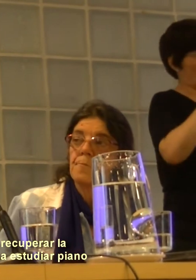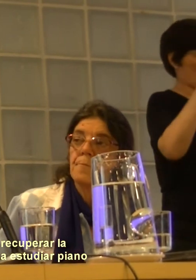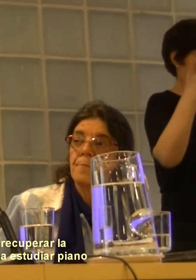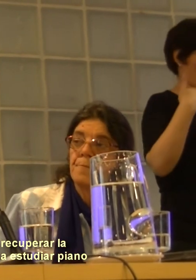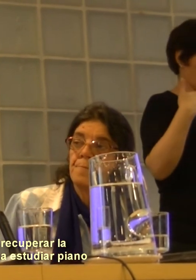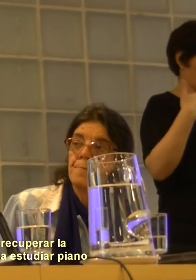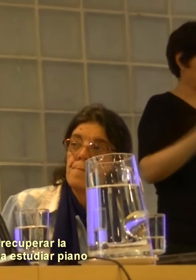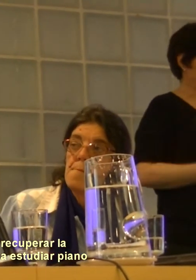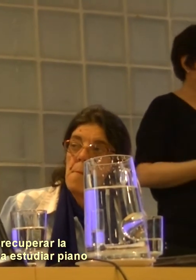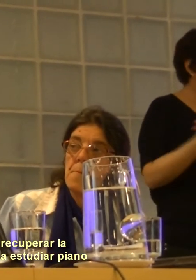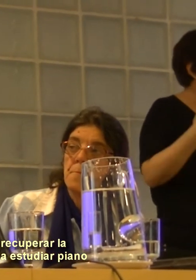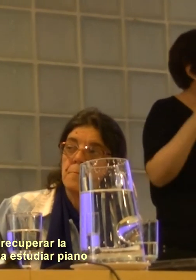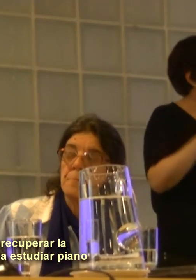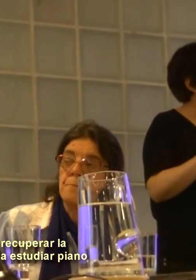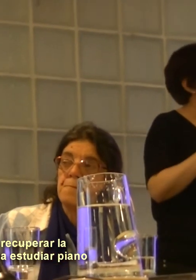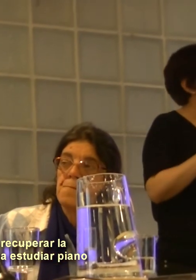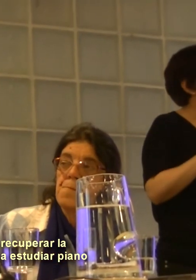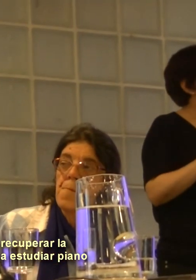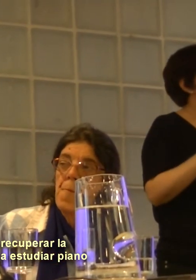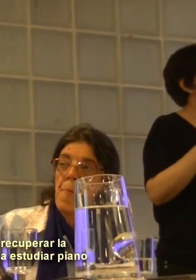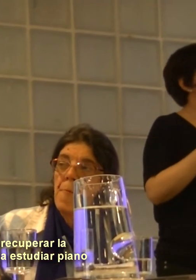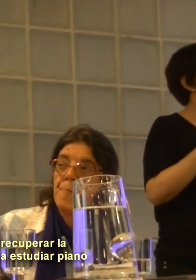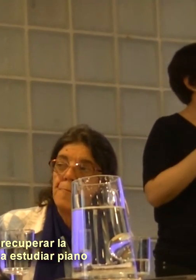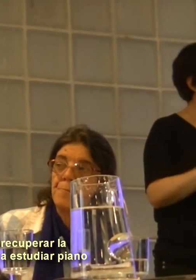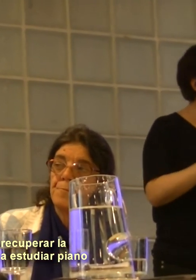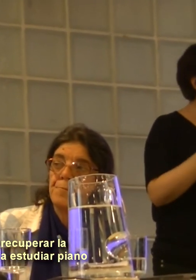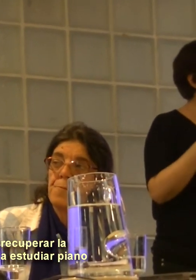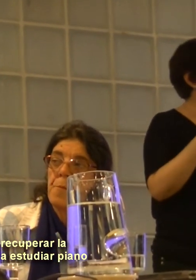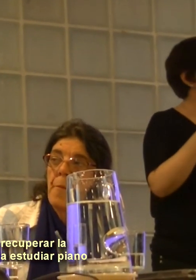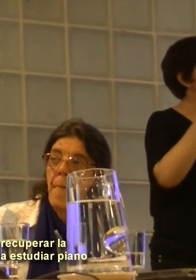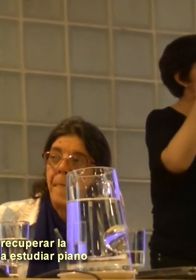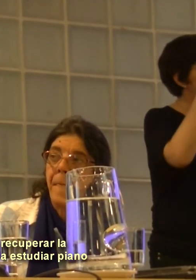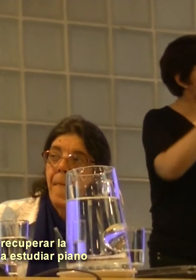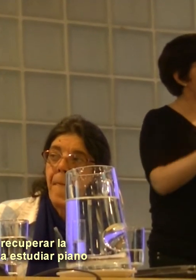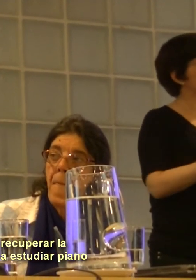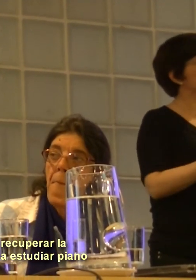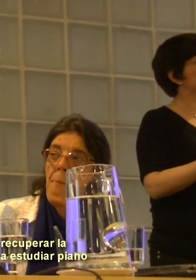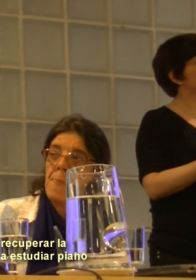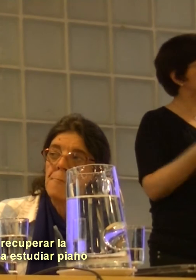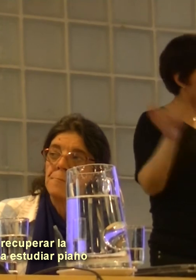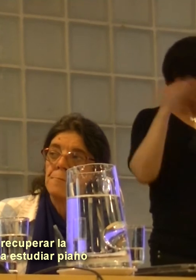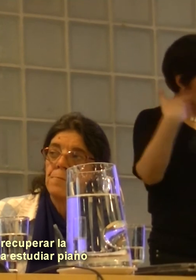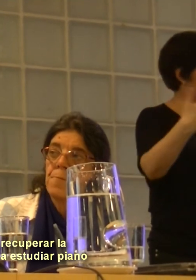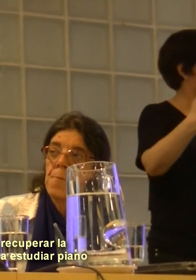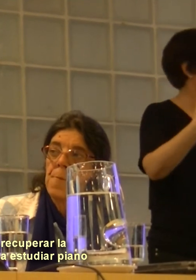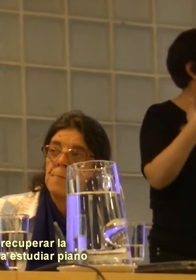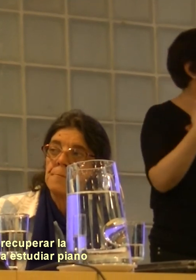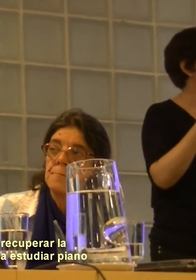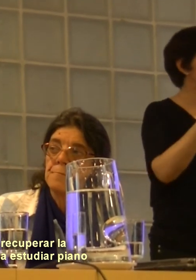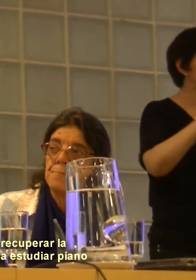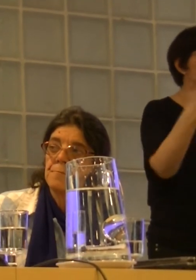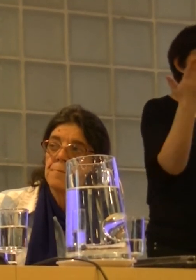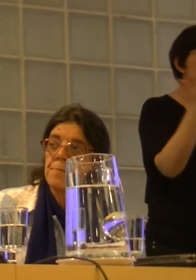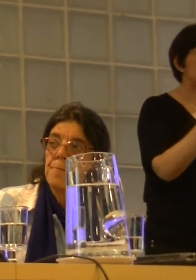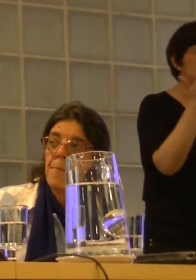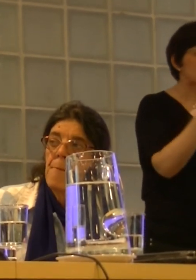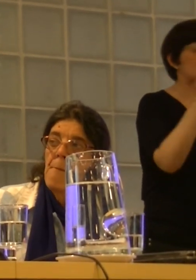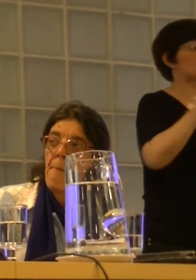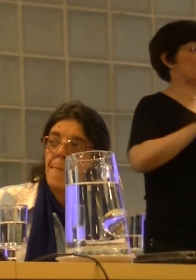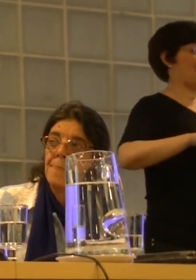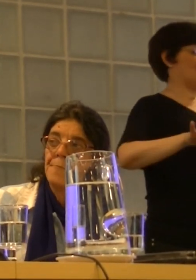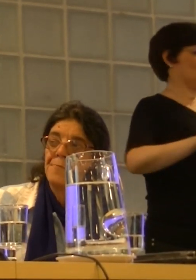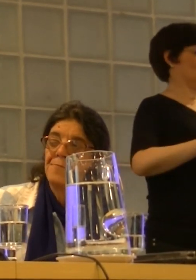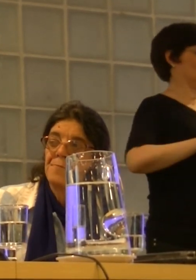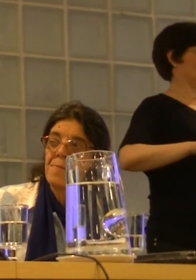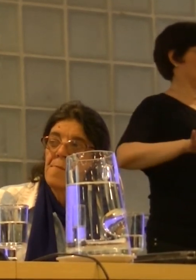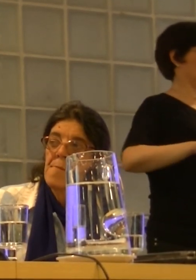tenía la esperanza de que iba a recuperar la audición más tarde, por eso me puse a estudiar piano.